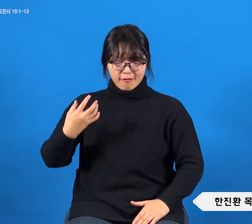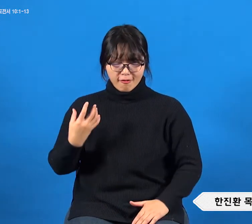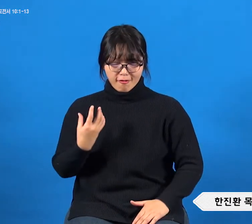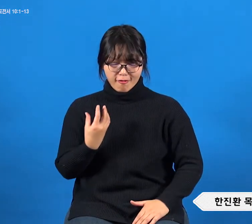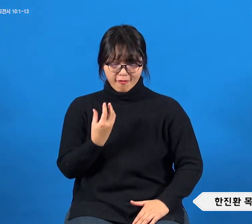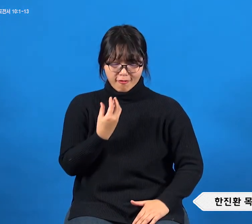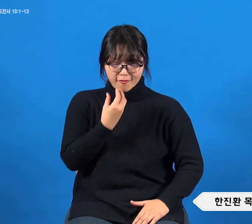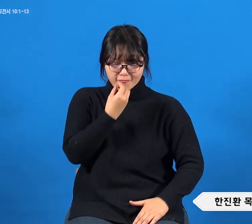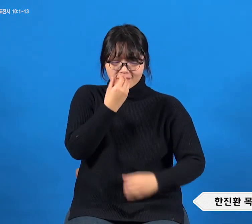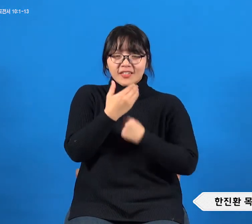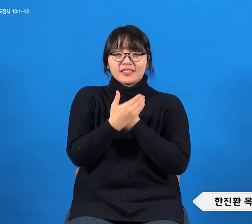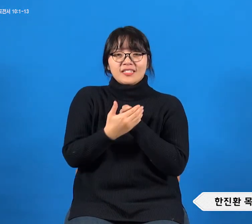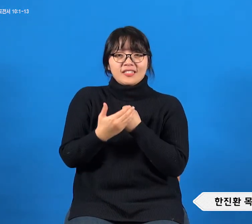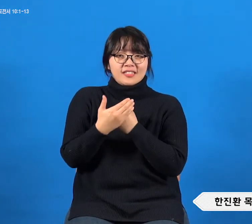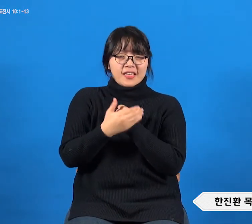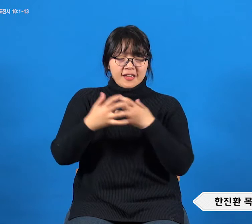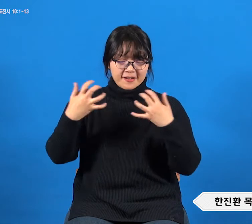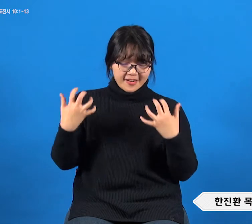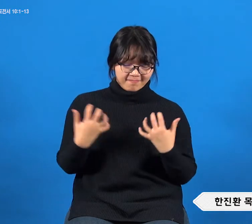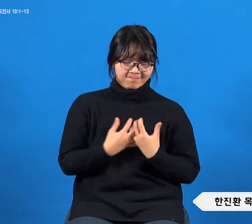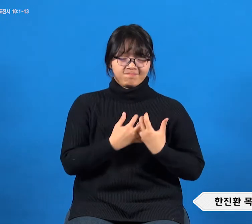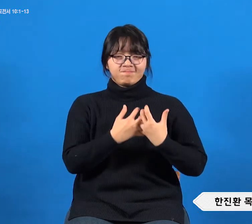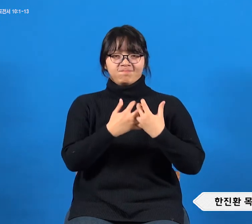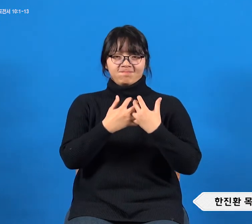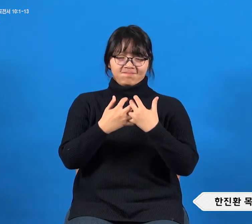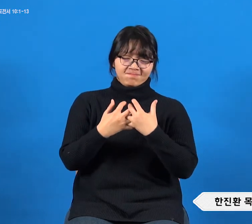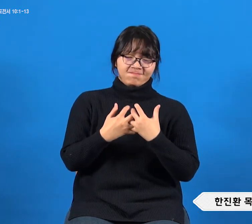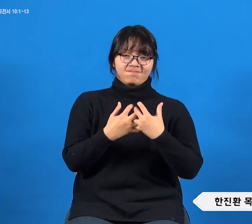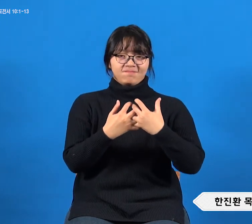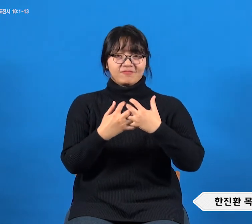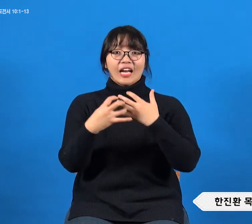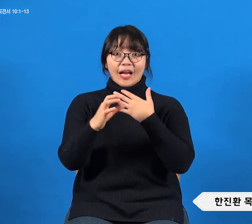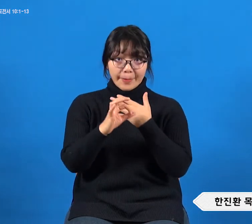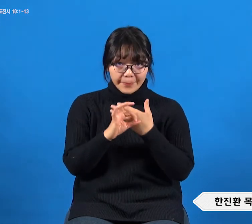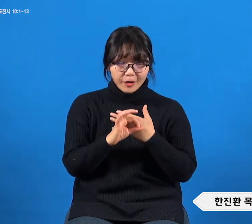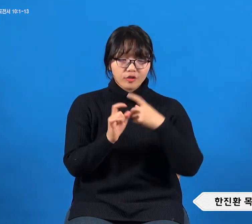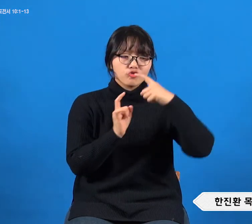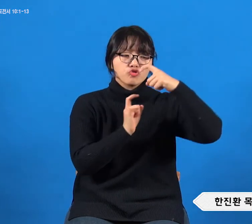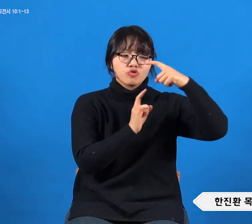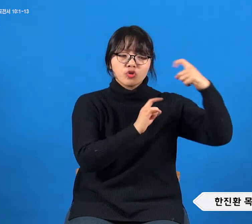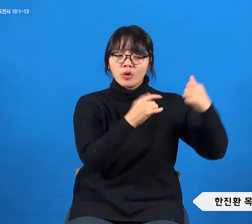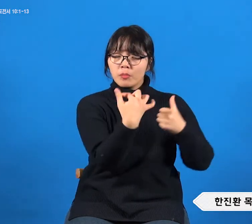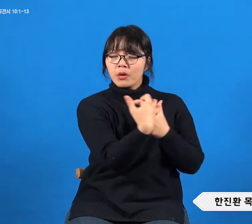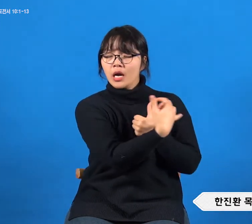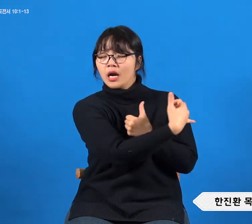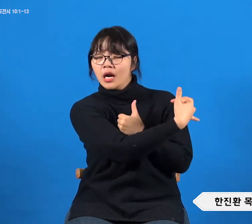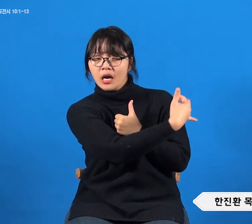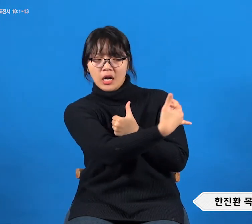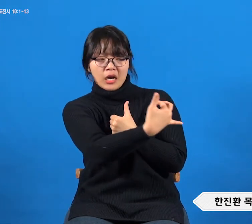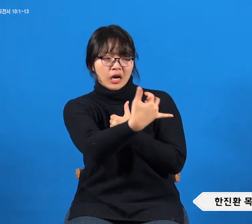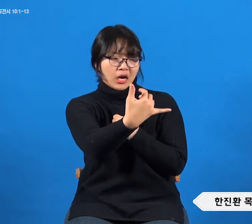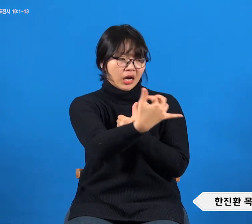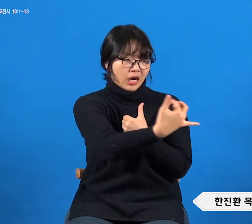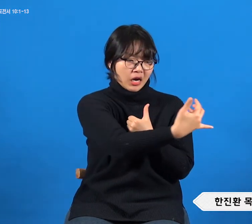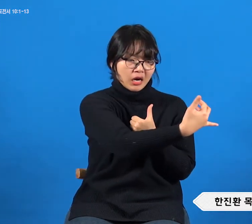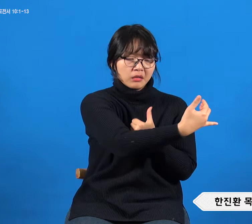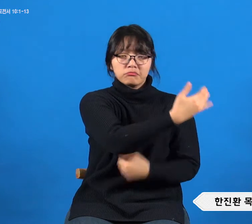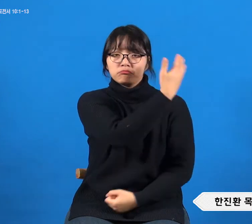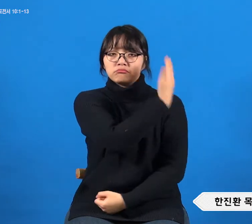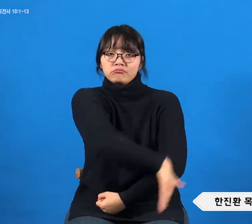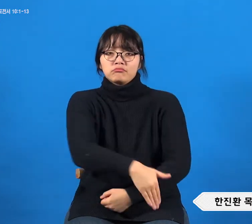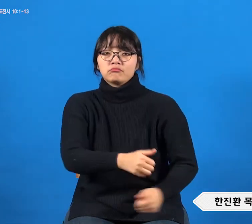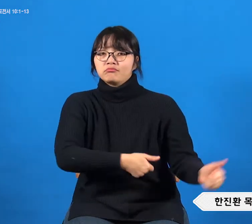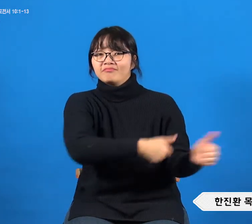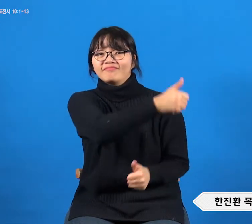거룩한 정서로 뜨거워지고 충만해지면 유혹이 다가왔다가도 맥도 못 쓰고 그냥 뒷걸음질